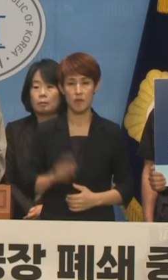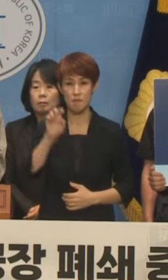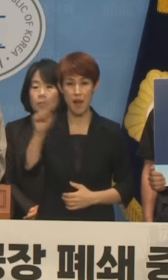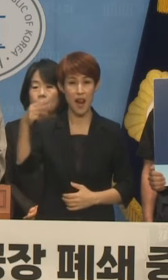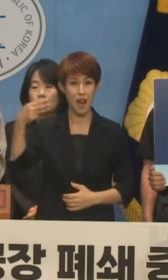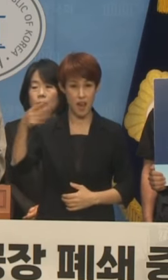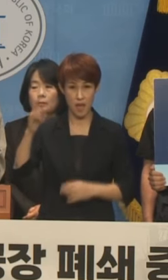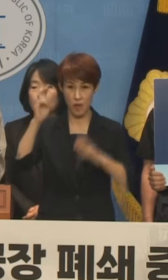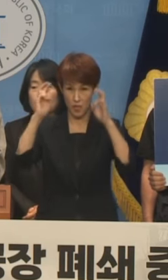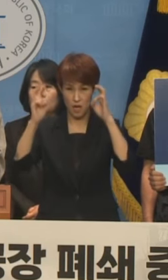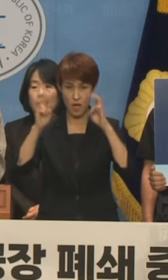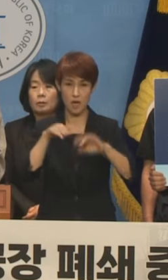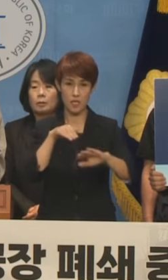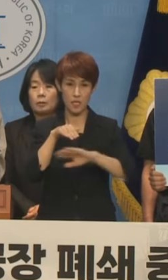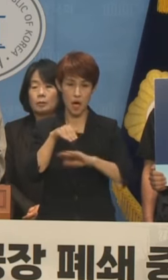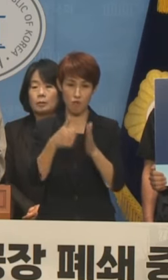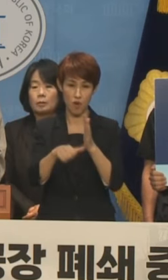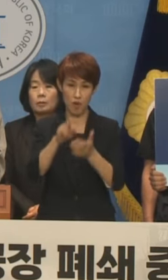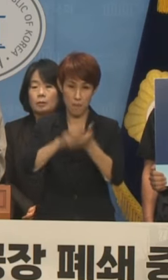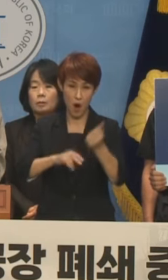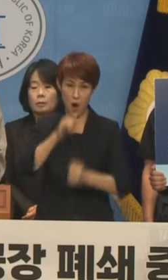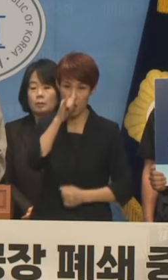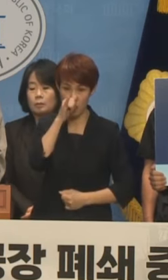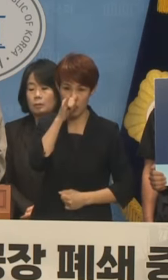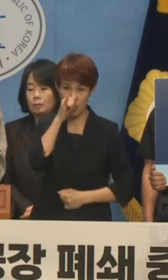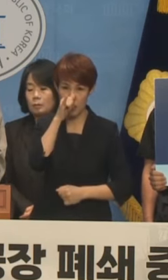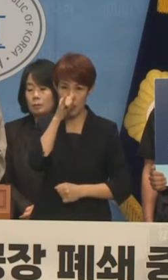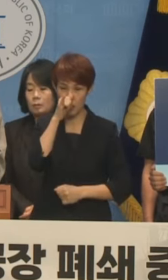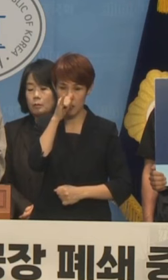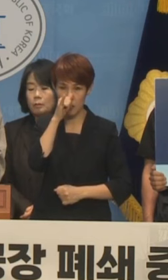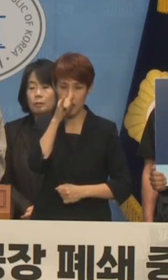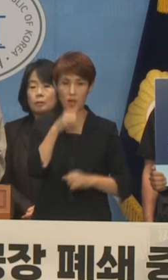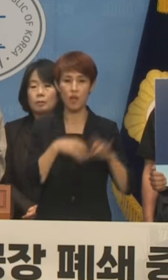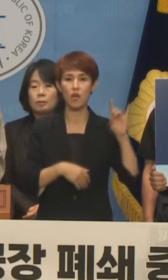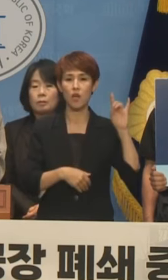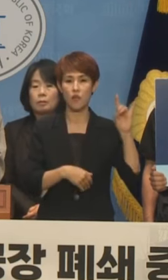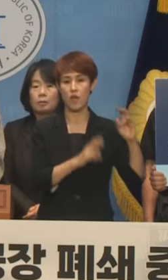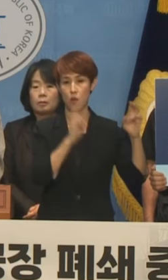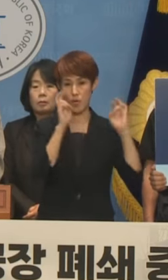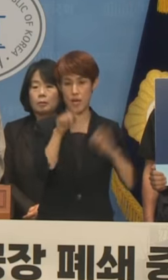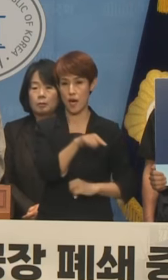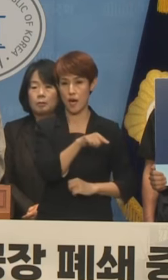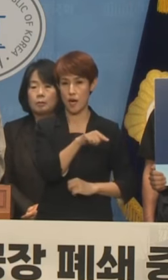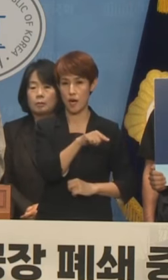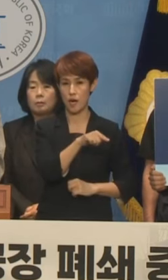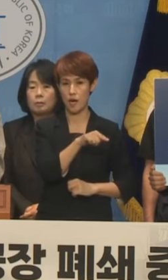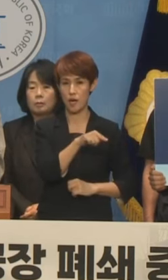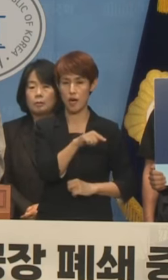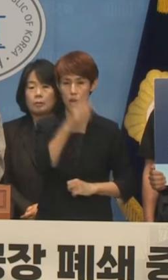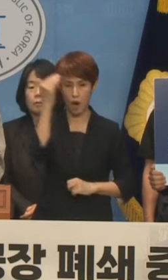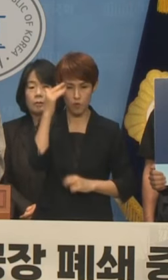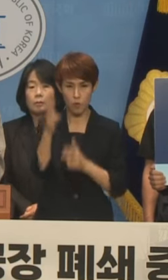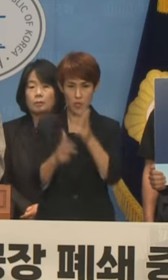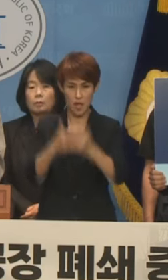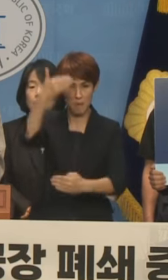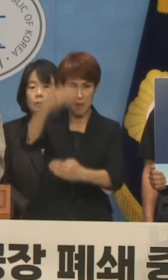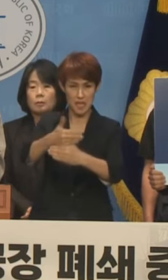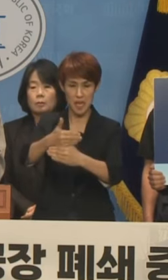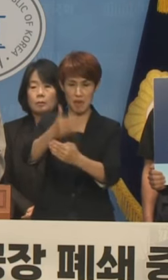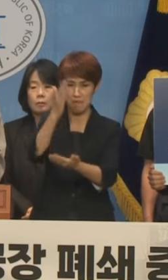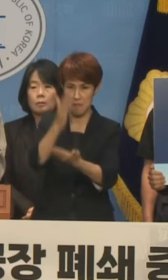말레베어가 자동차 부품을 납품하는 원청 사업자인 현대그룹은 지금 이 시간까지도 한국 공장 폐쇄 중단을